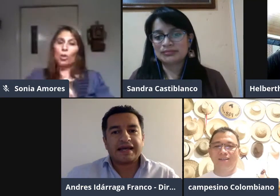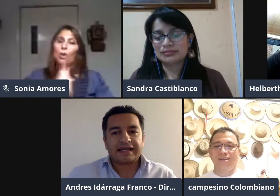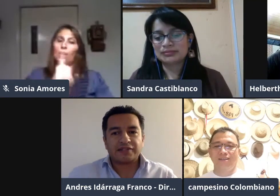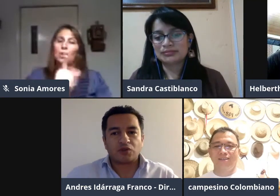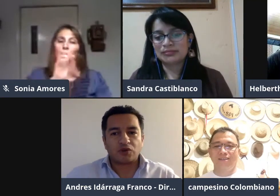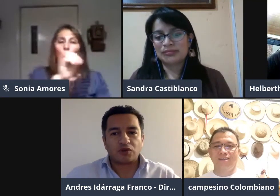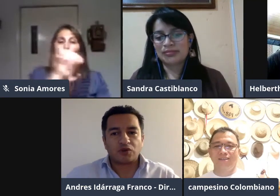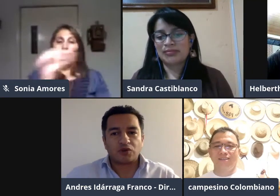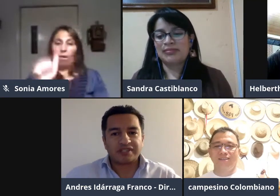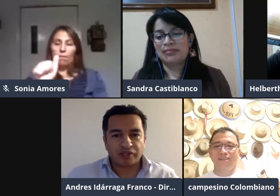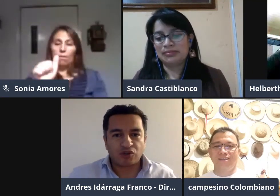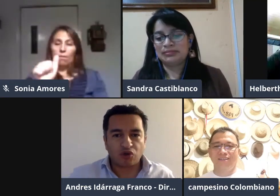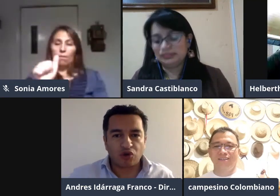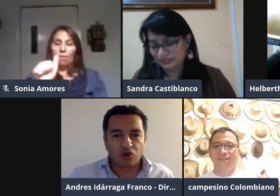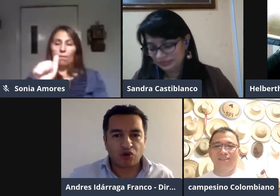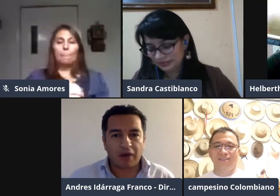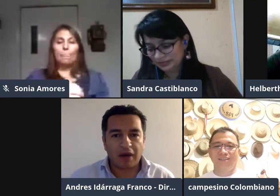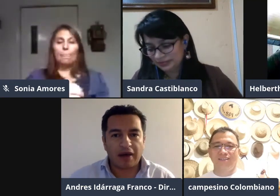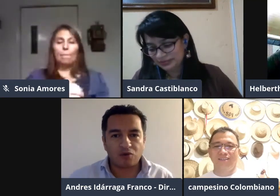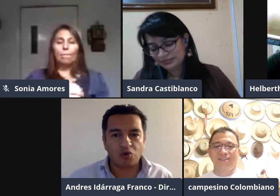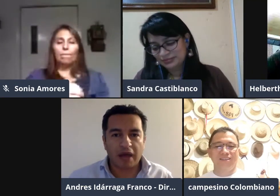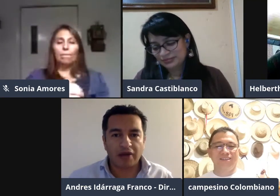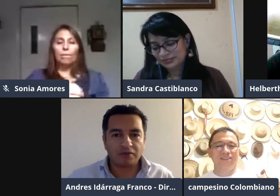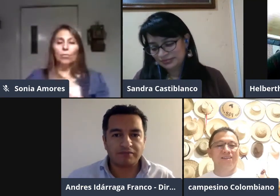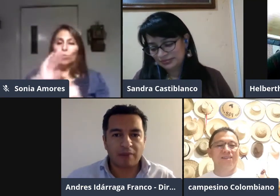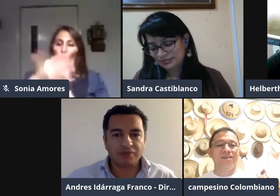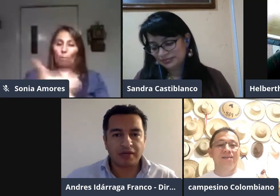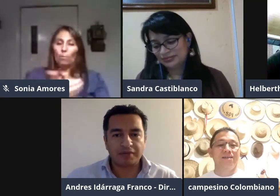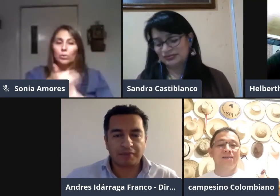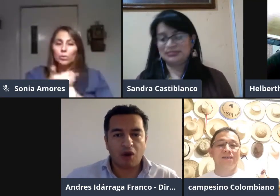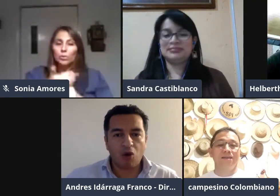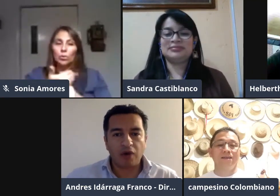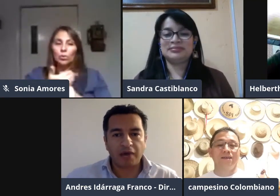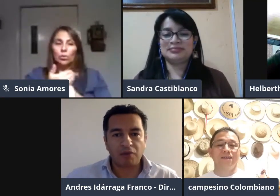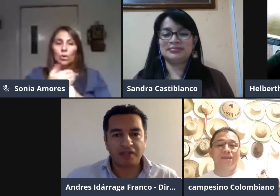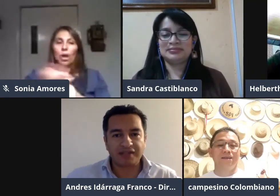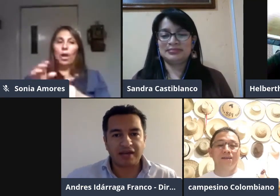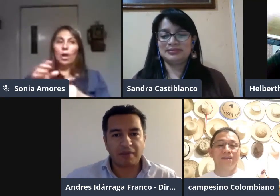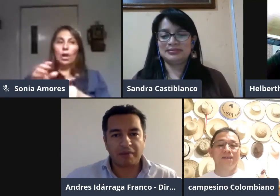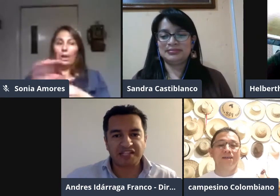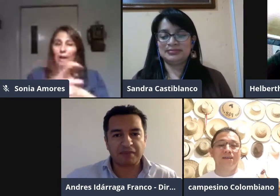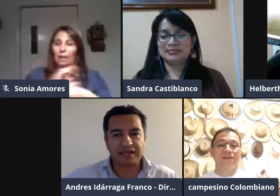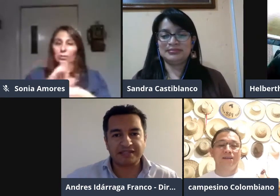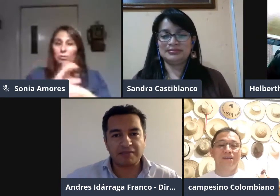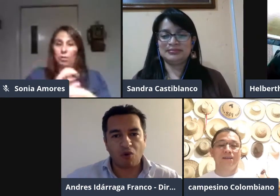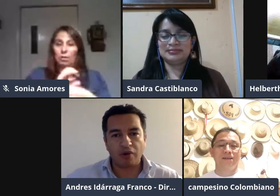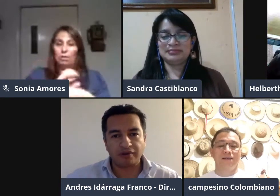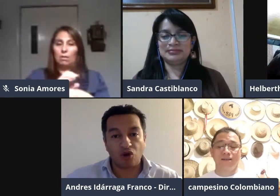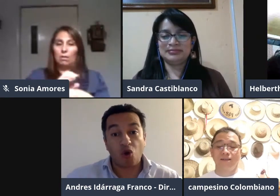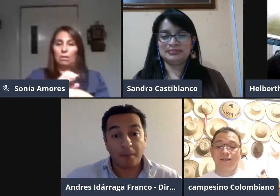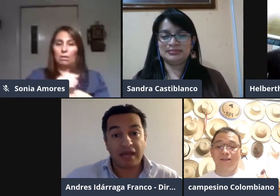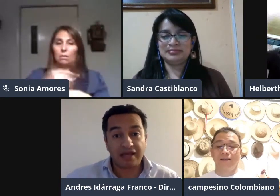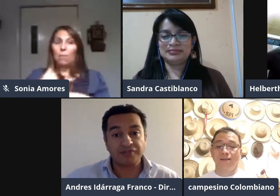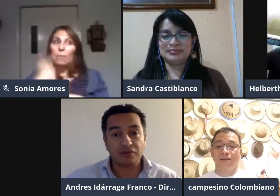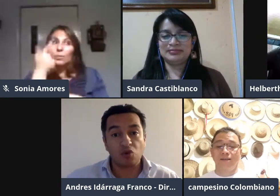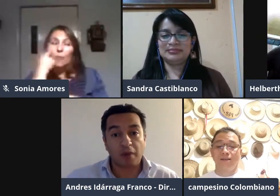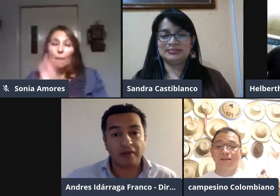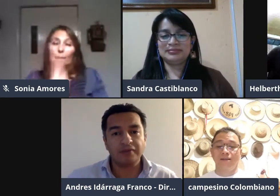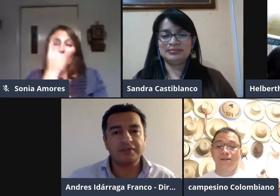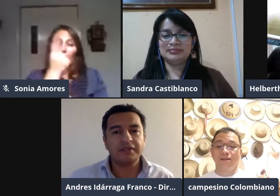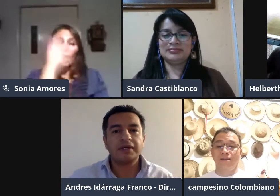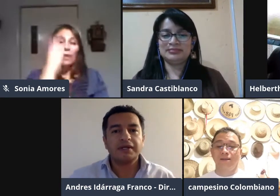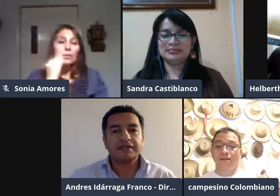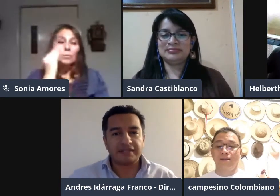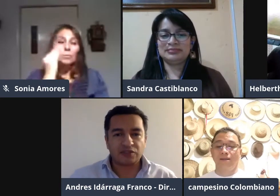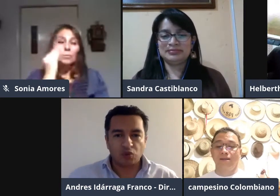sociales, que son unos esquemas de protección colectiva urbano. Vamos a jugar por hacer la primera experiencia en Colombia de